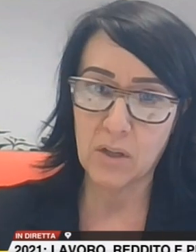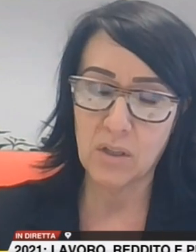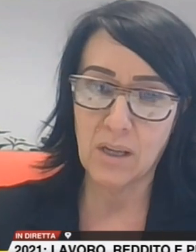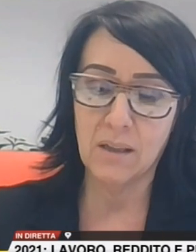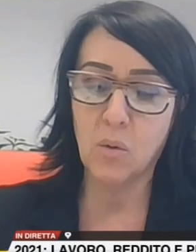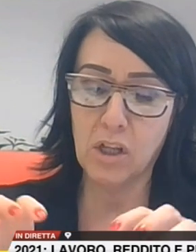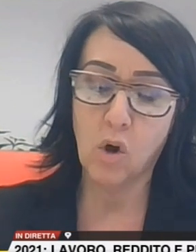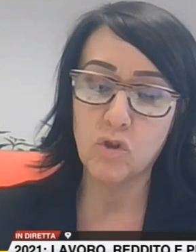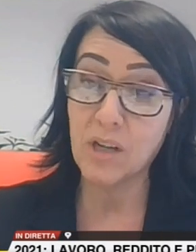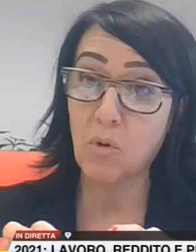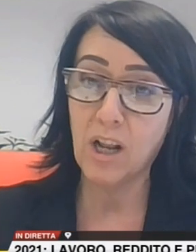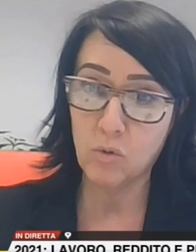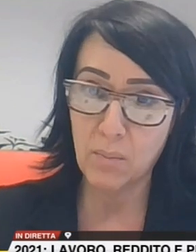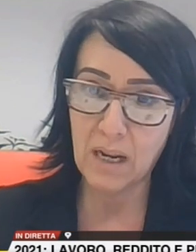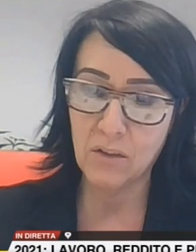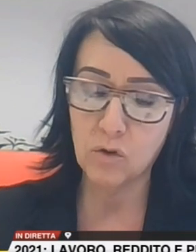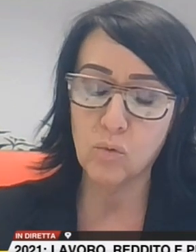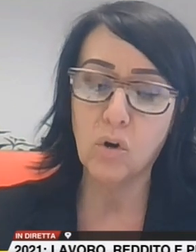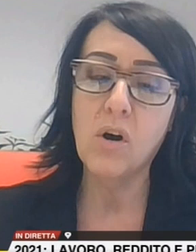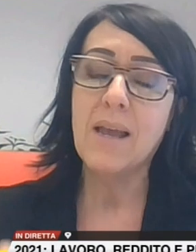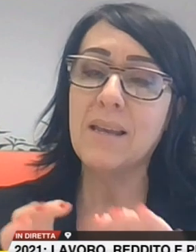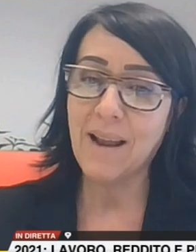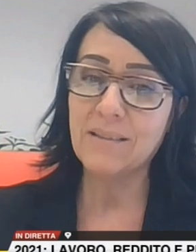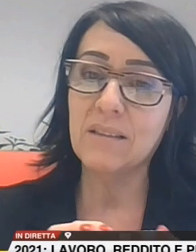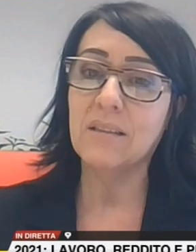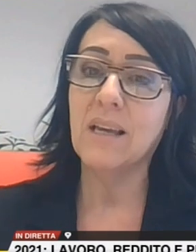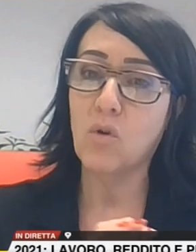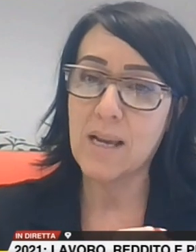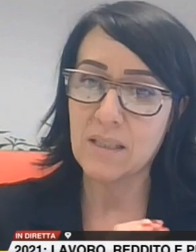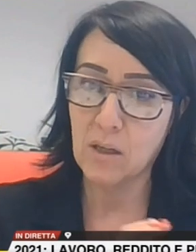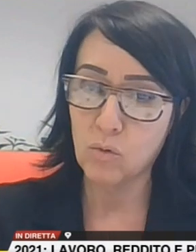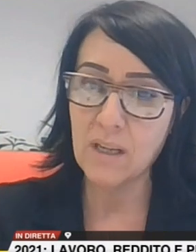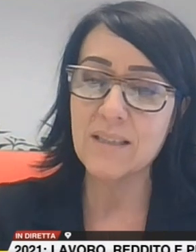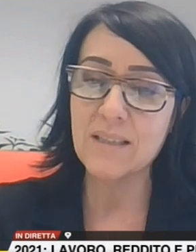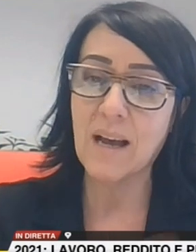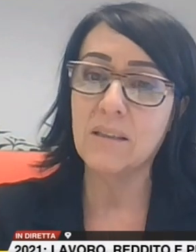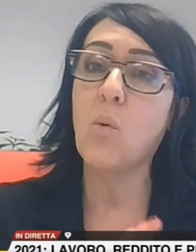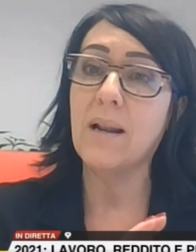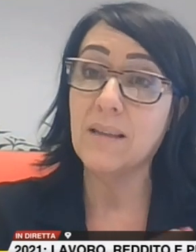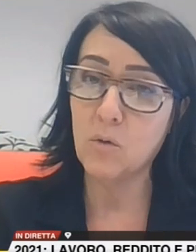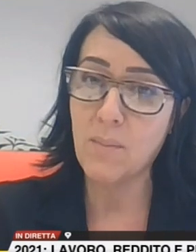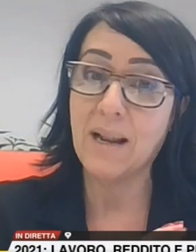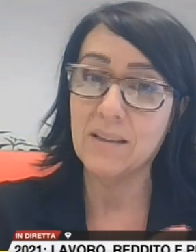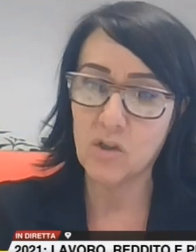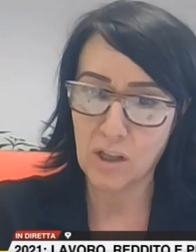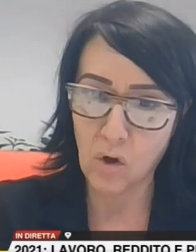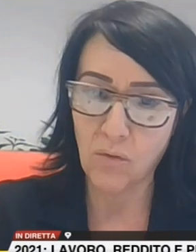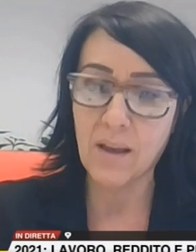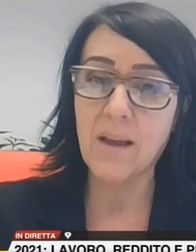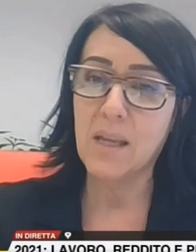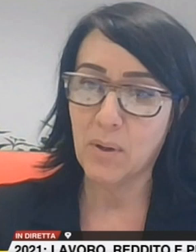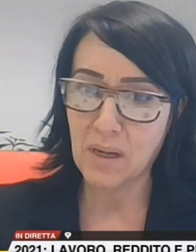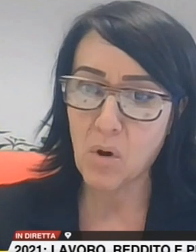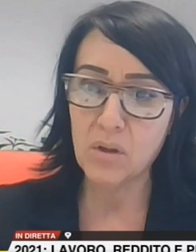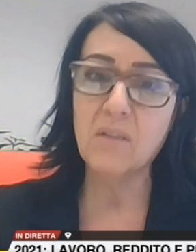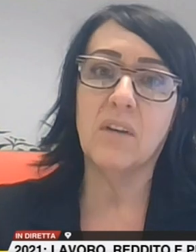anni precedenti, quindi oggi siamo nel 2021, i redditi devono essere utilizzati quelli del 2019. I,